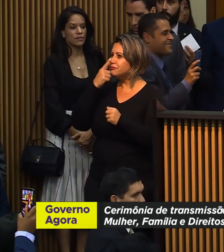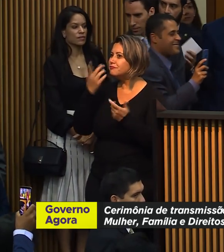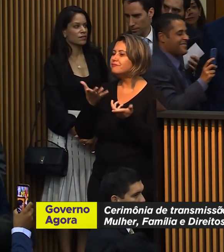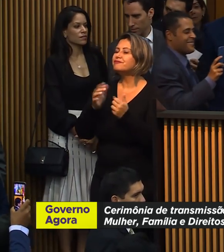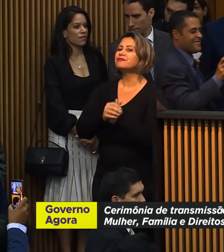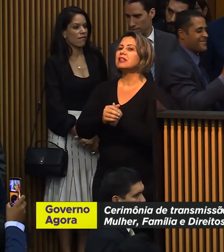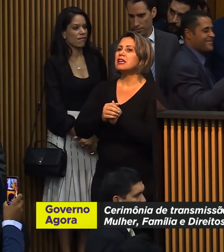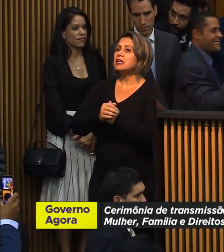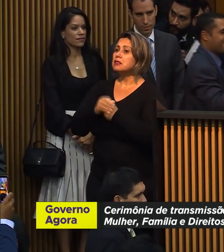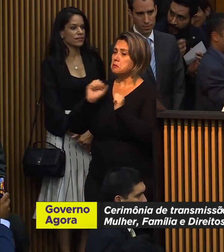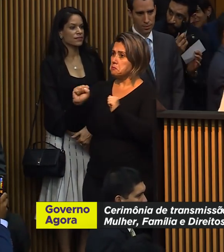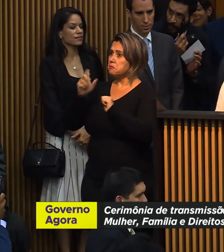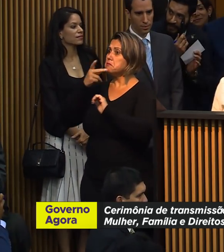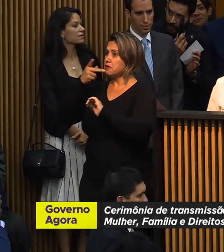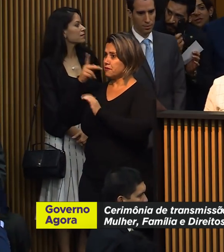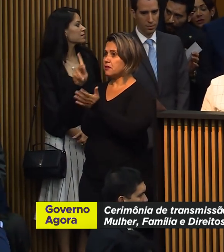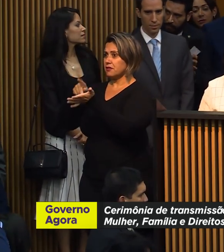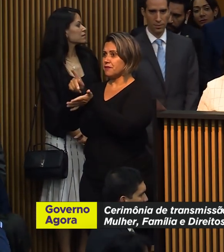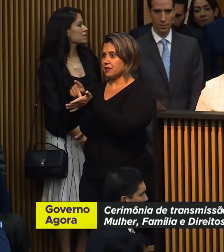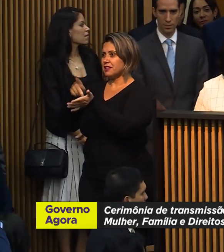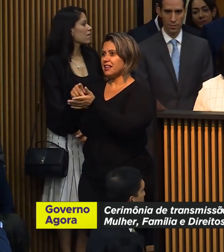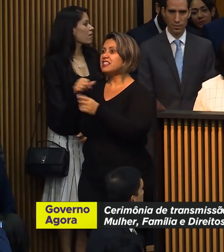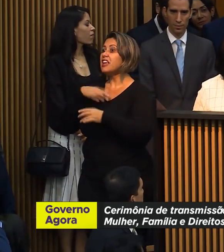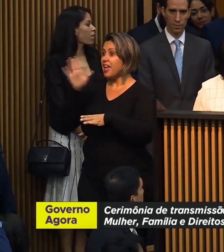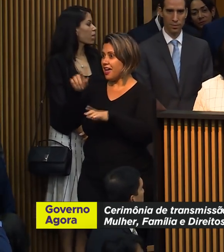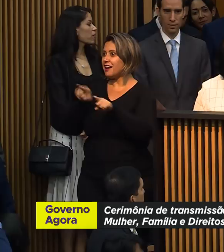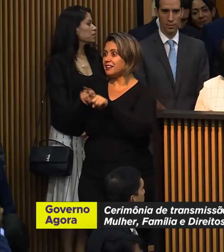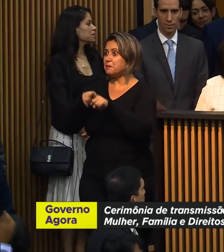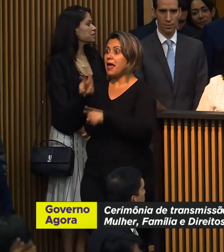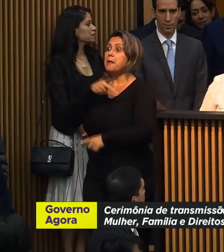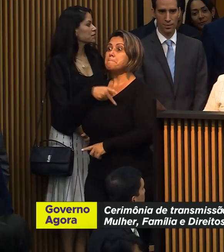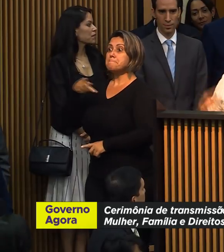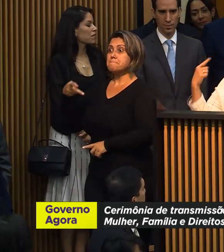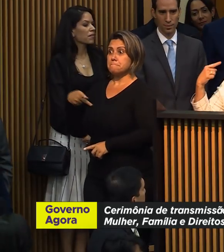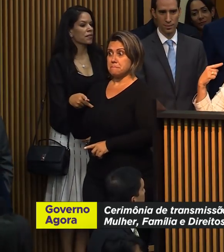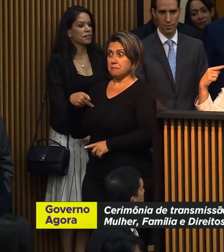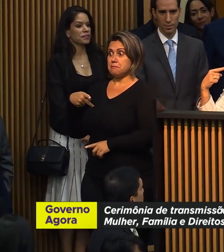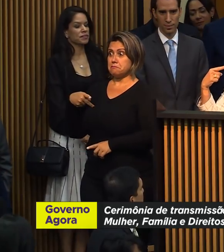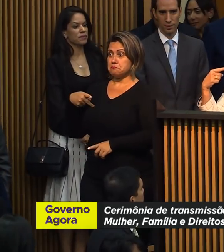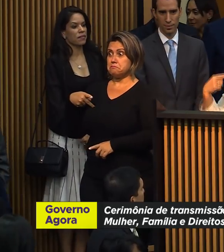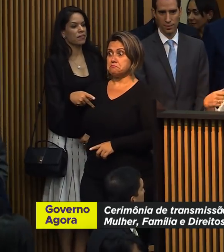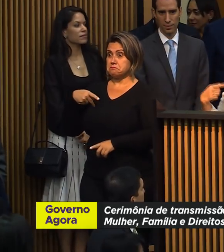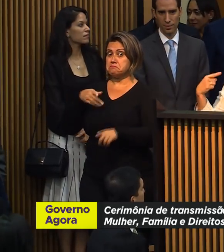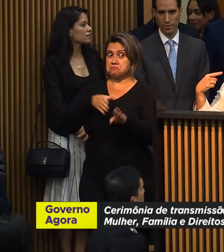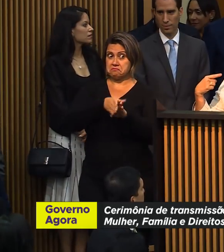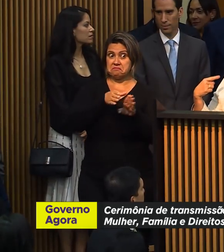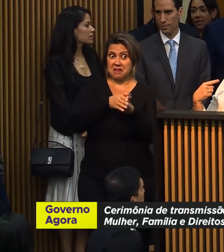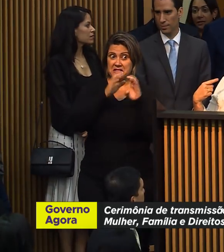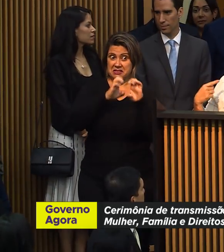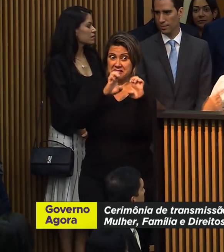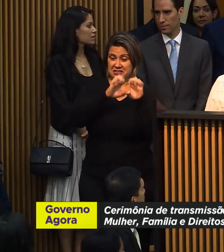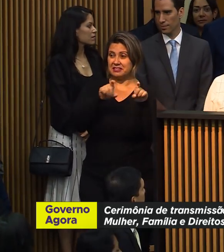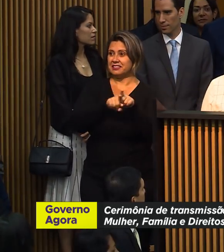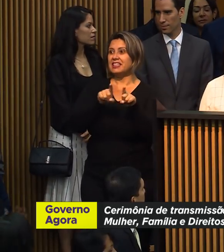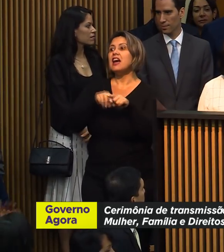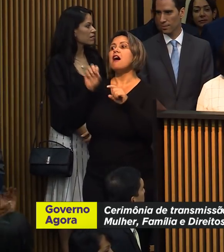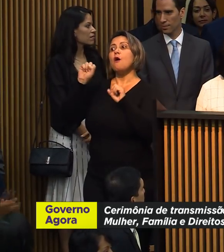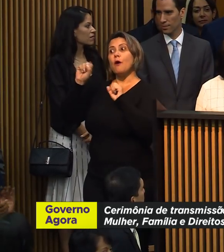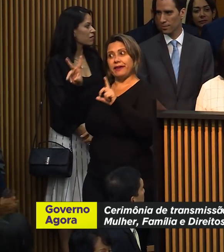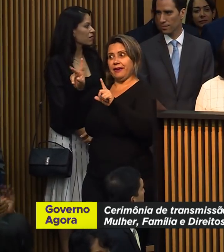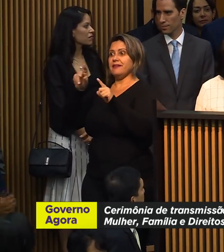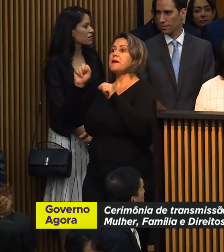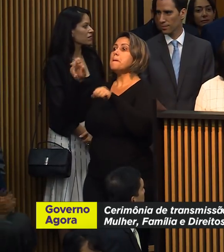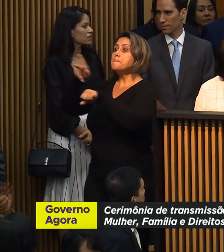uma coisa, eu posso falar, fui pastora de alguns também. Estado é laico, mas sou terrivelmente cristã.